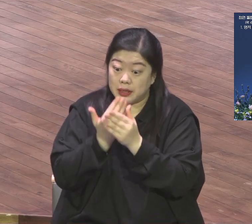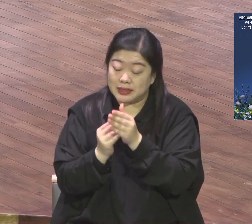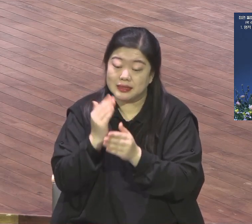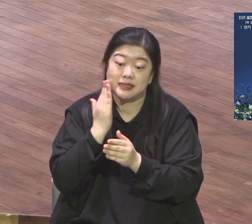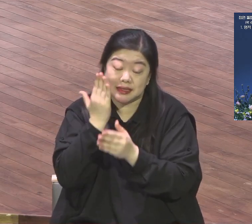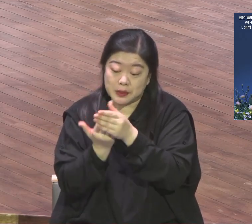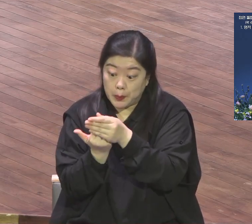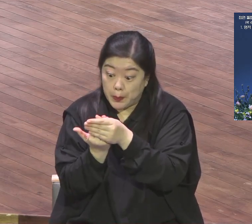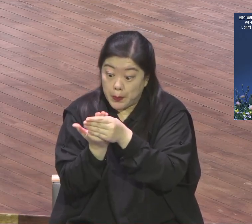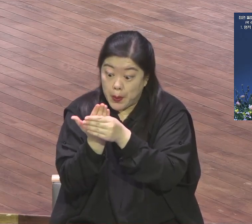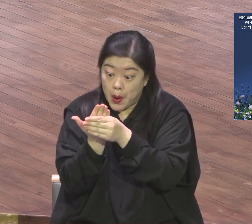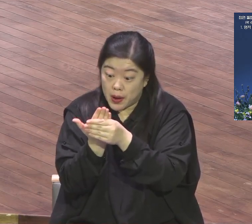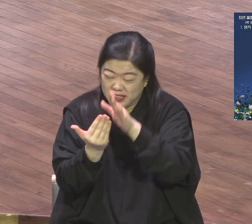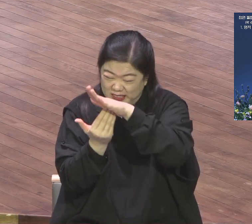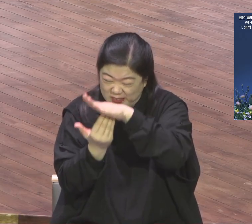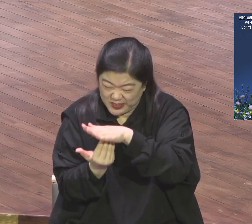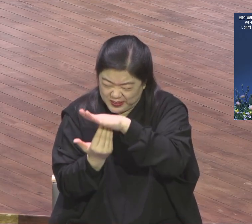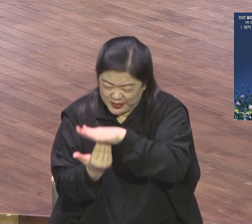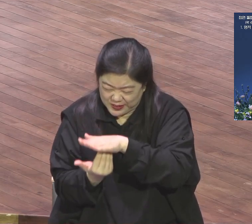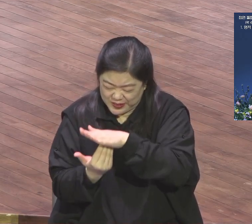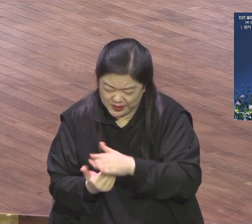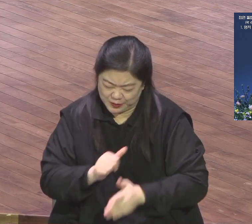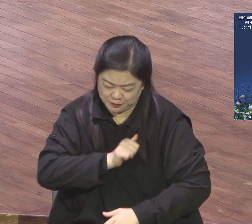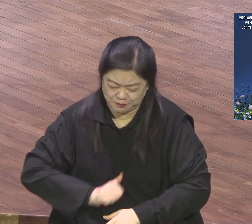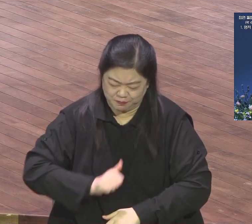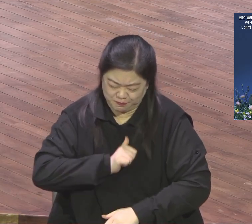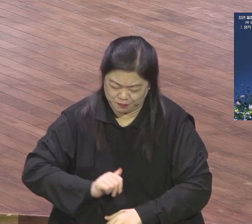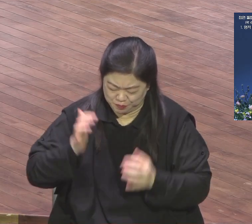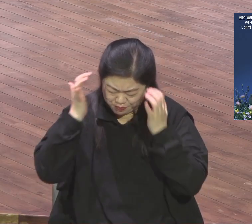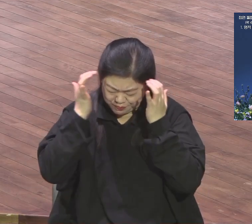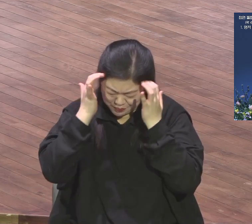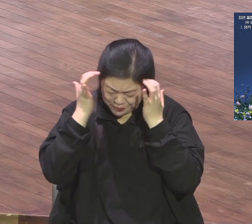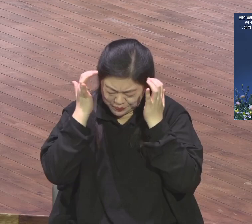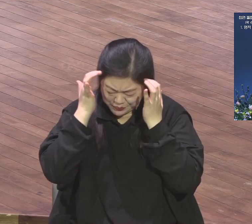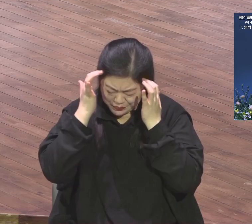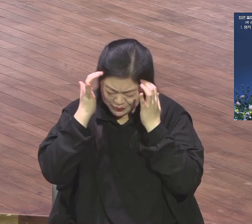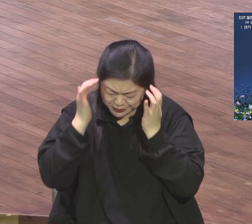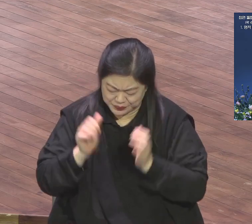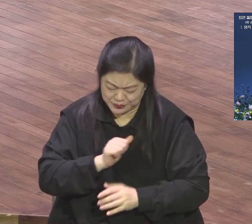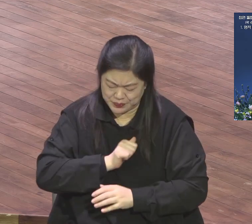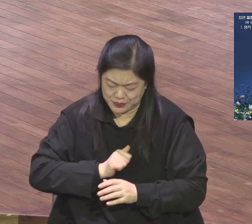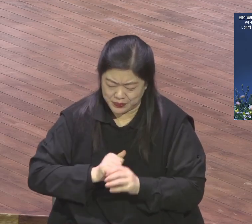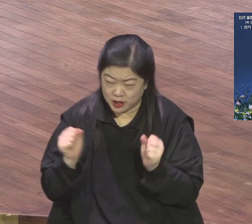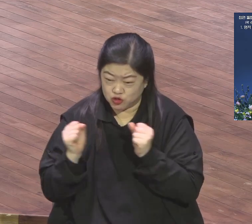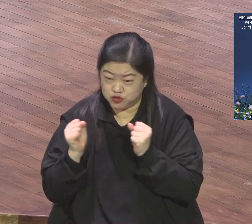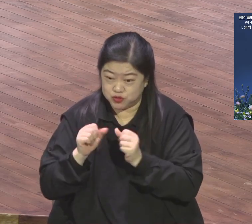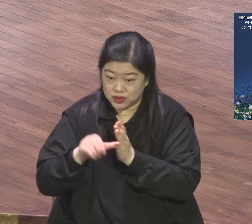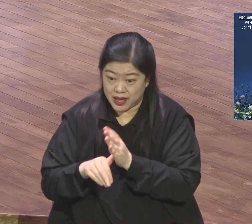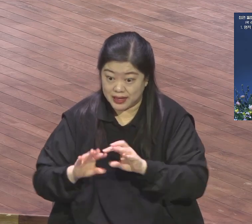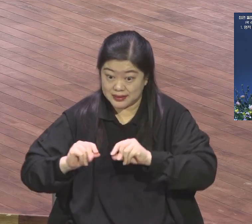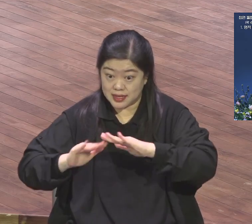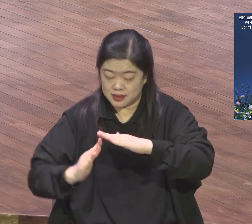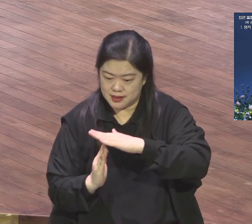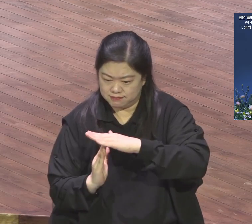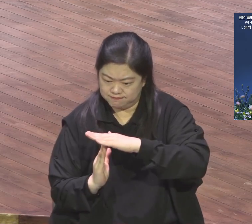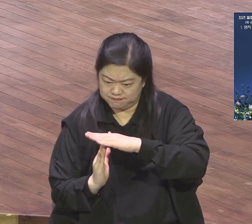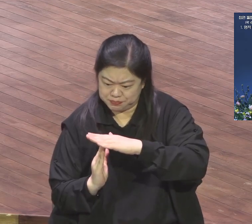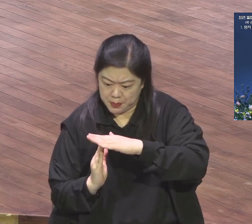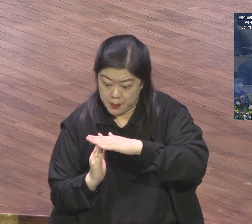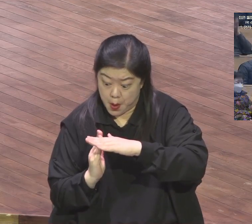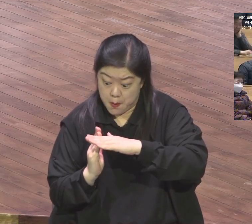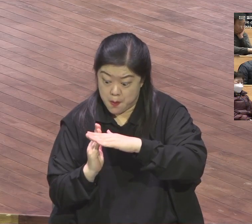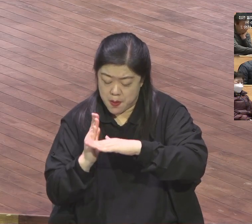신앙생활도 마찬가지예요. 고난이 오고 풍랑이 칠수록 그 믿음이 더욱 견고하는